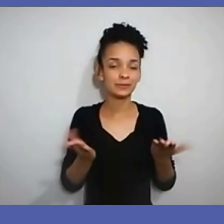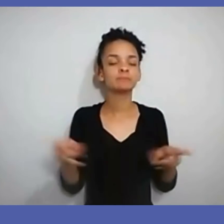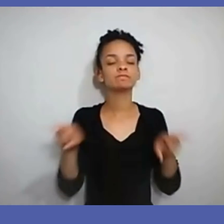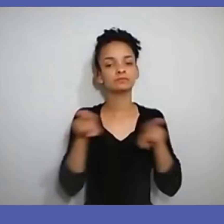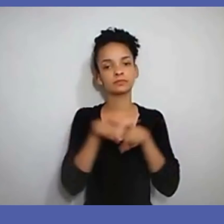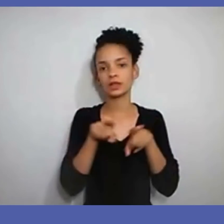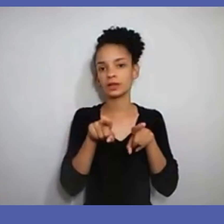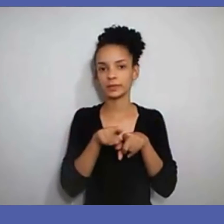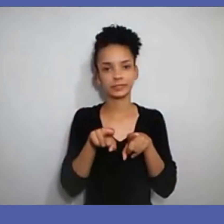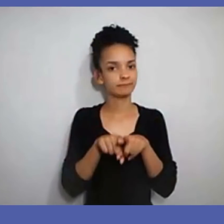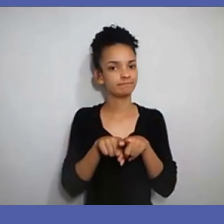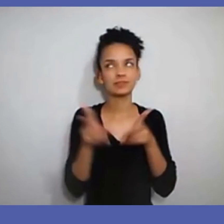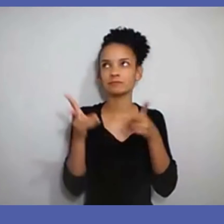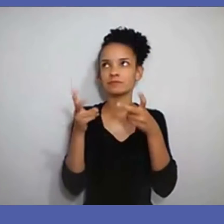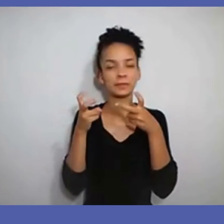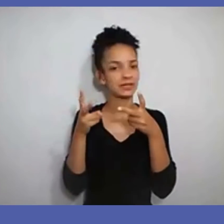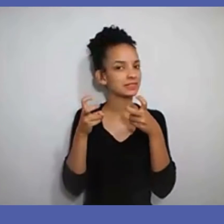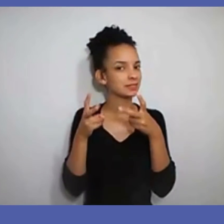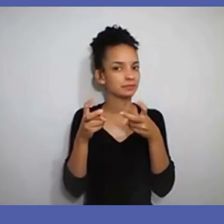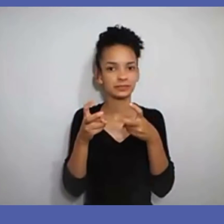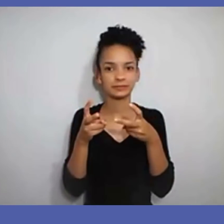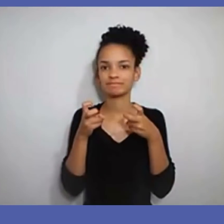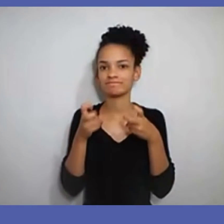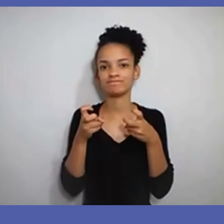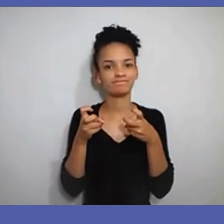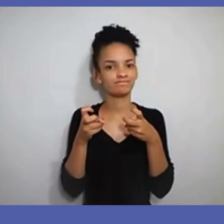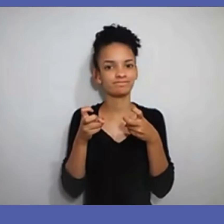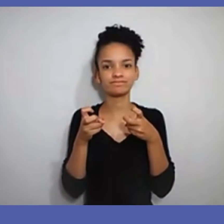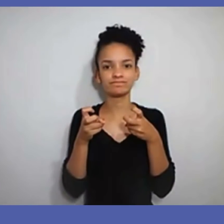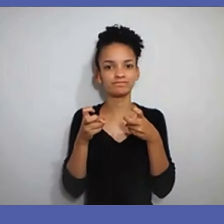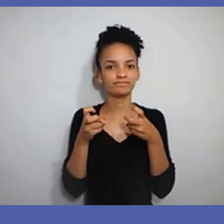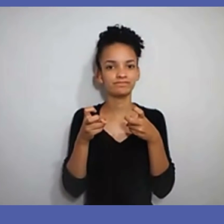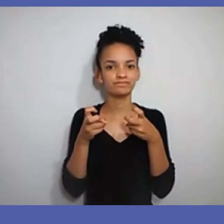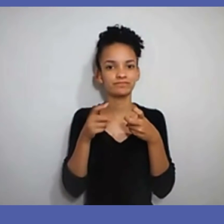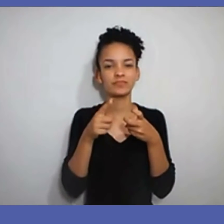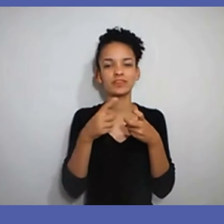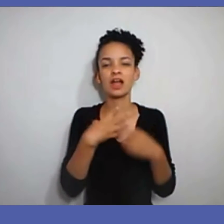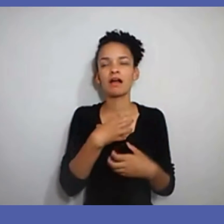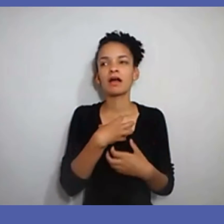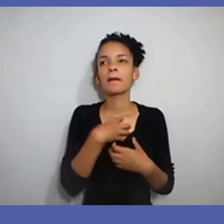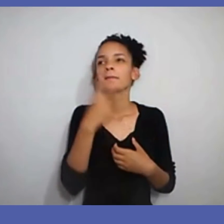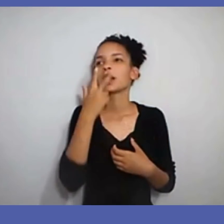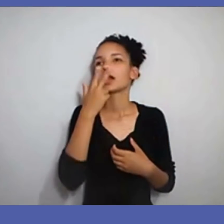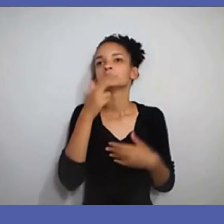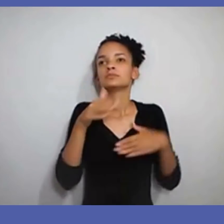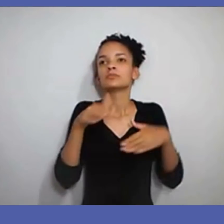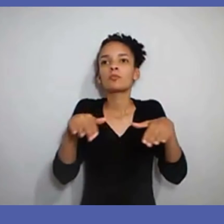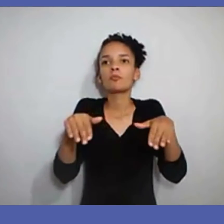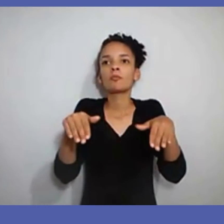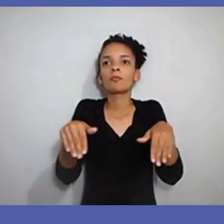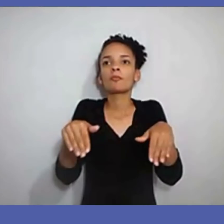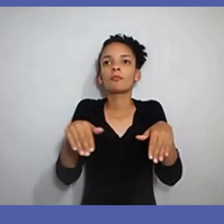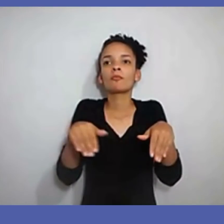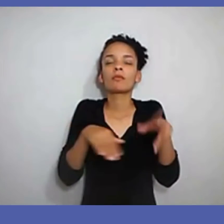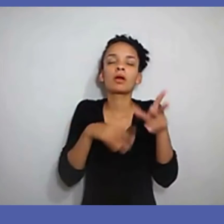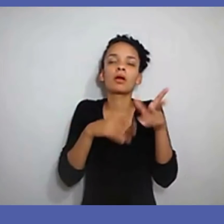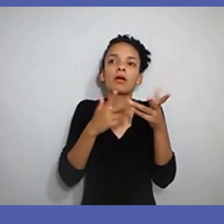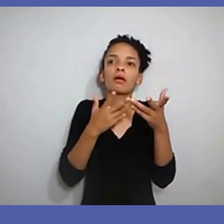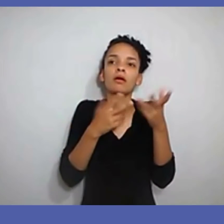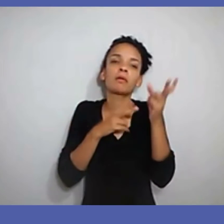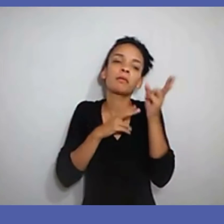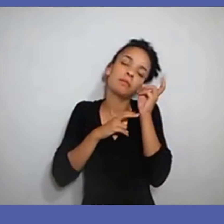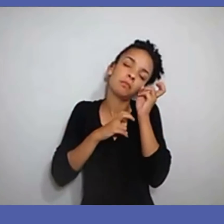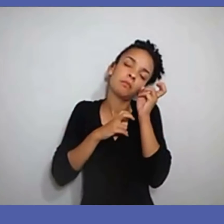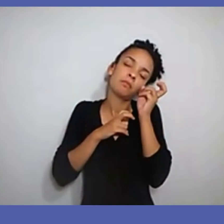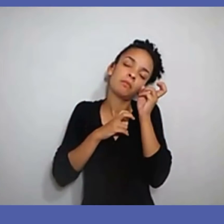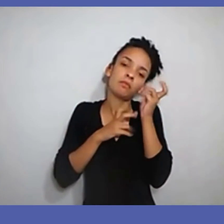tempos. Você também viverá entorpecido, como todos nesse mundo. Mas nós não queremos viver